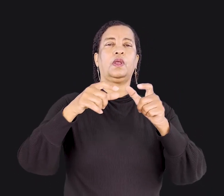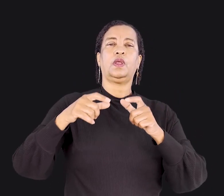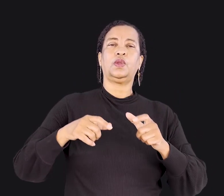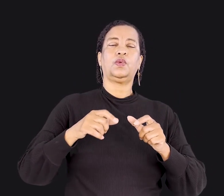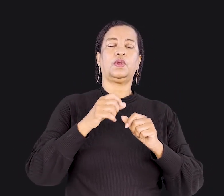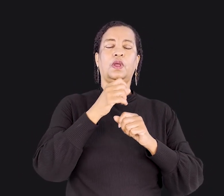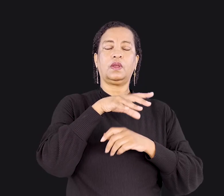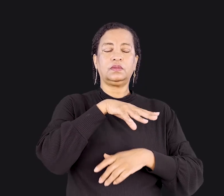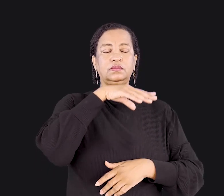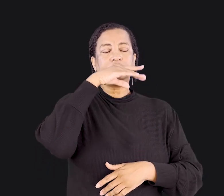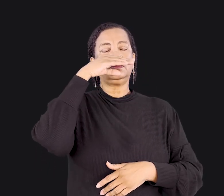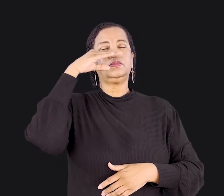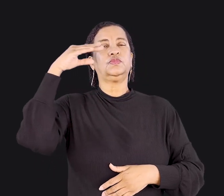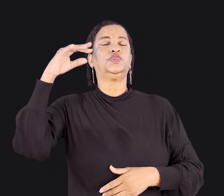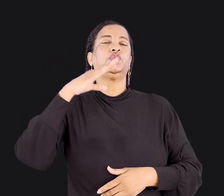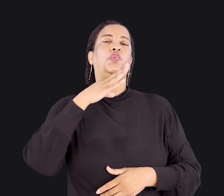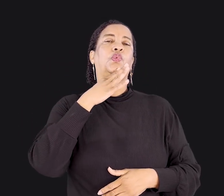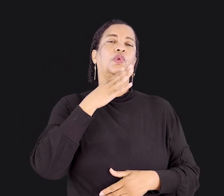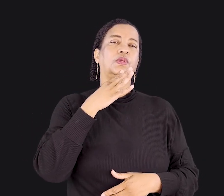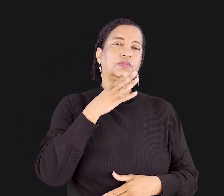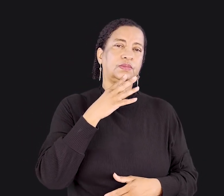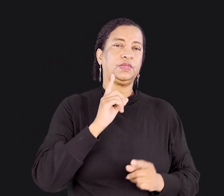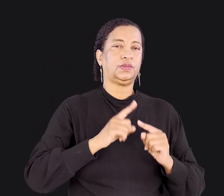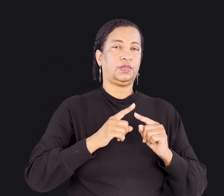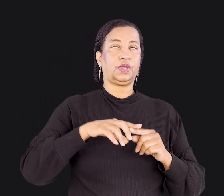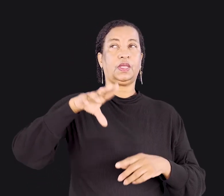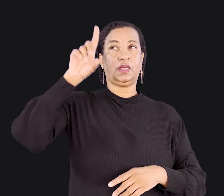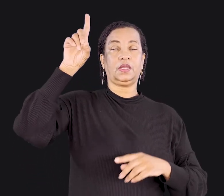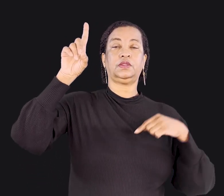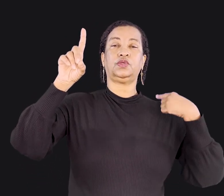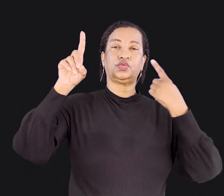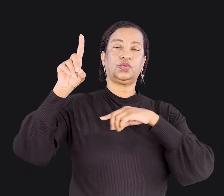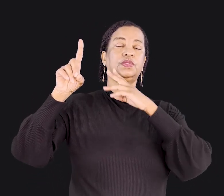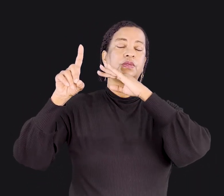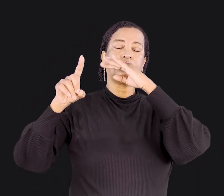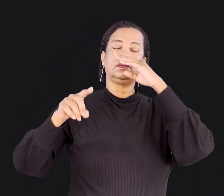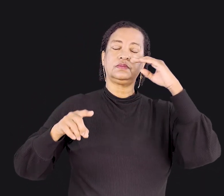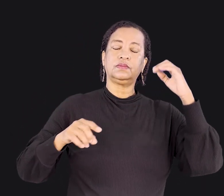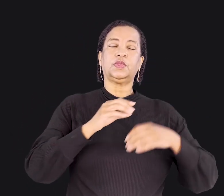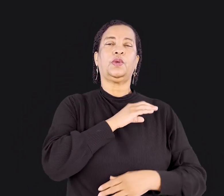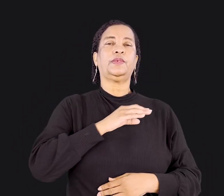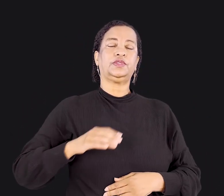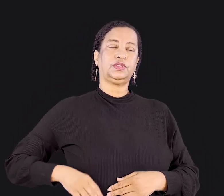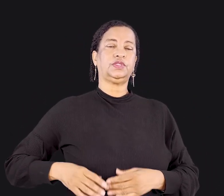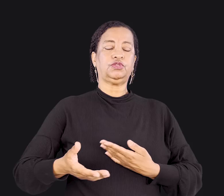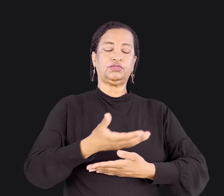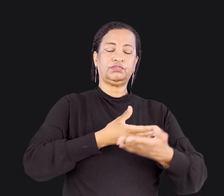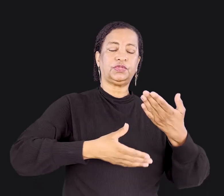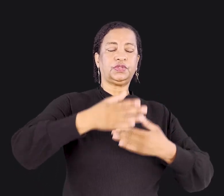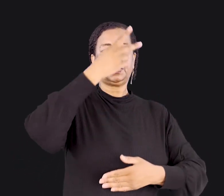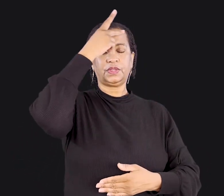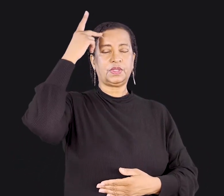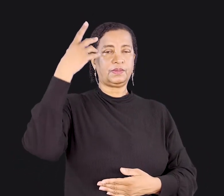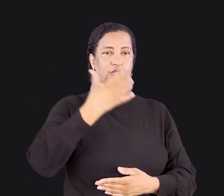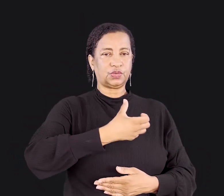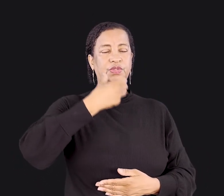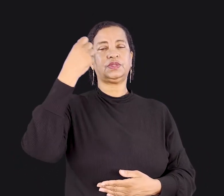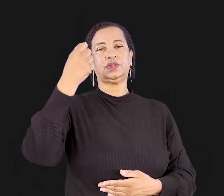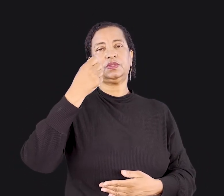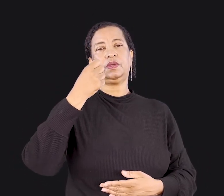a fragrância do seu conhecimento, porque para Deus somos o aroma de Cristo entre os que estão sendo salvos e os que estão perecendo.